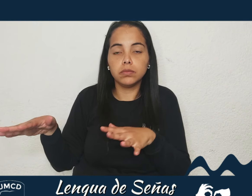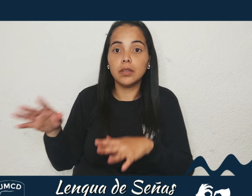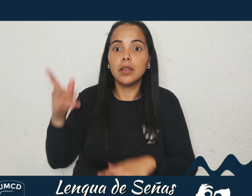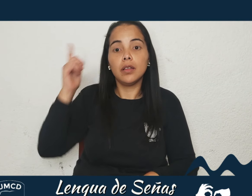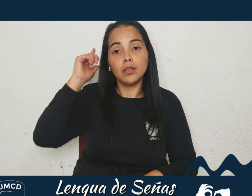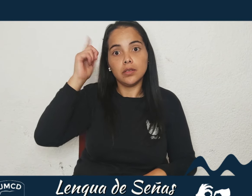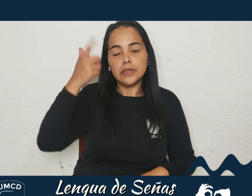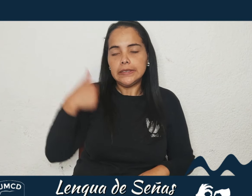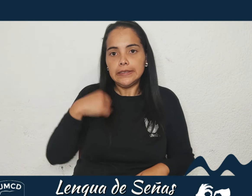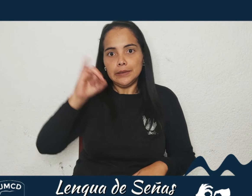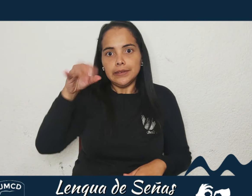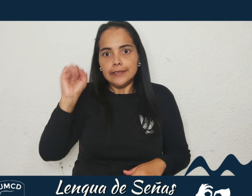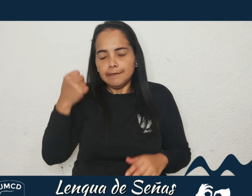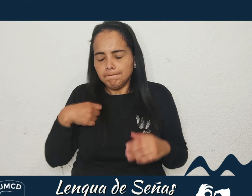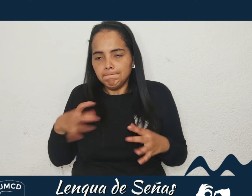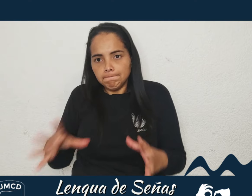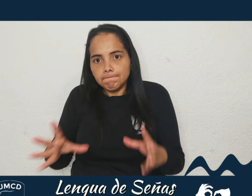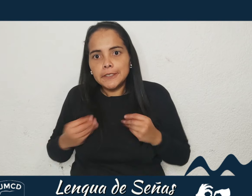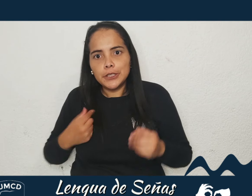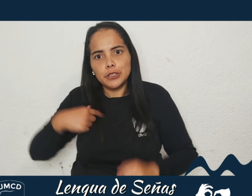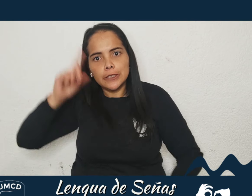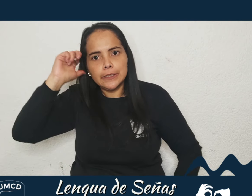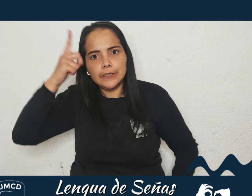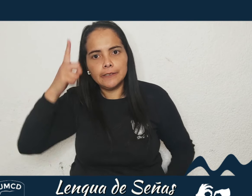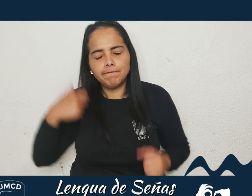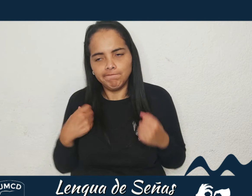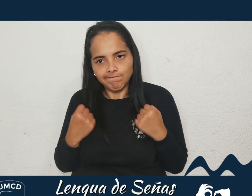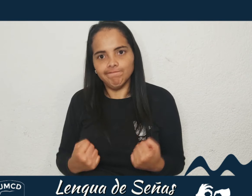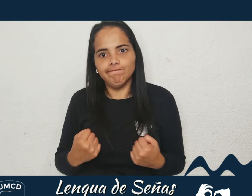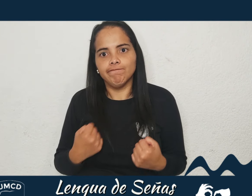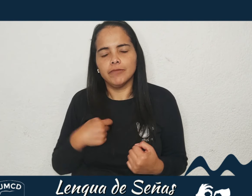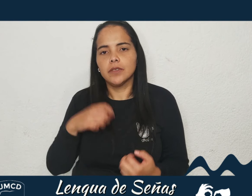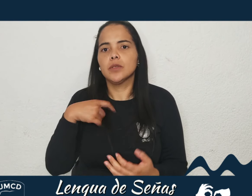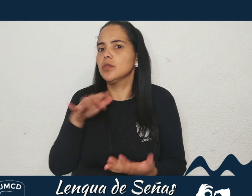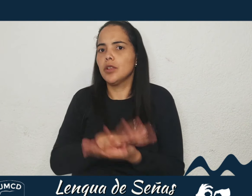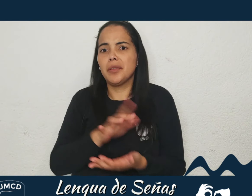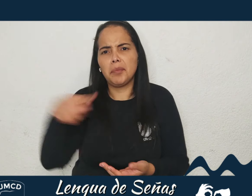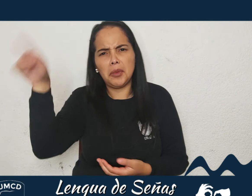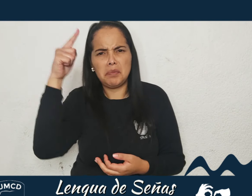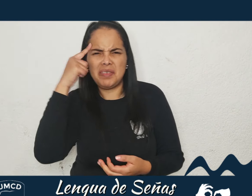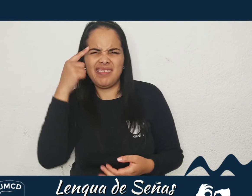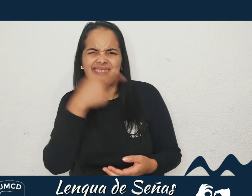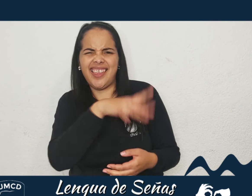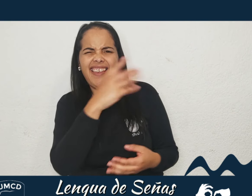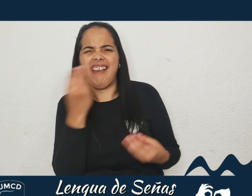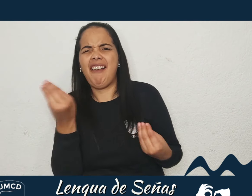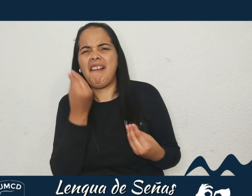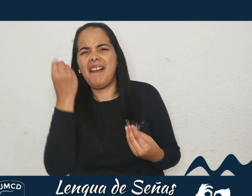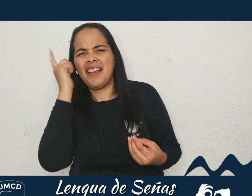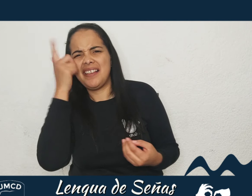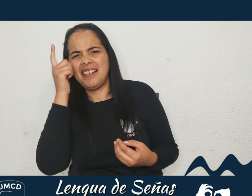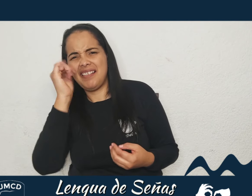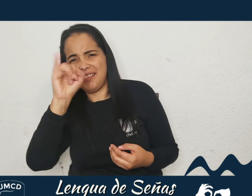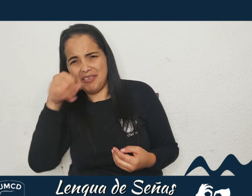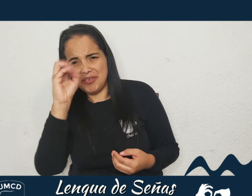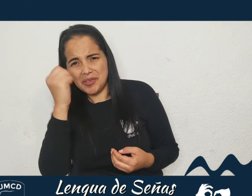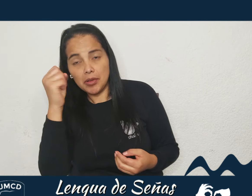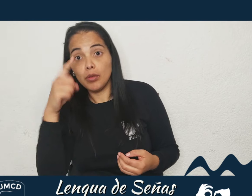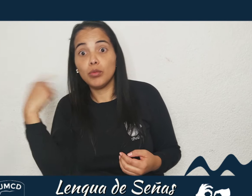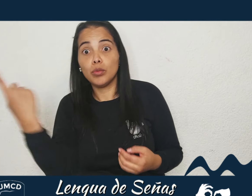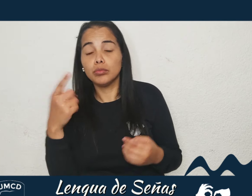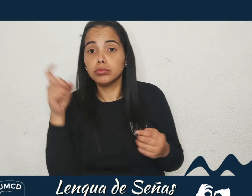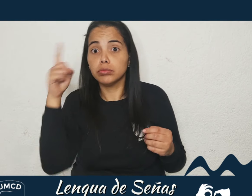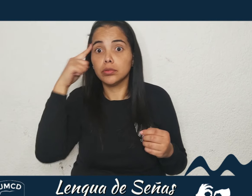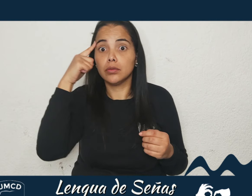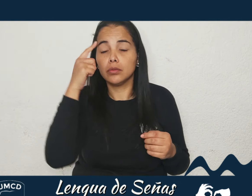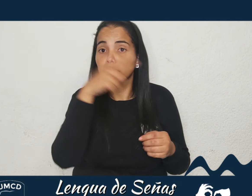para Josué. Para Josué poder afianzar y afirmar frente al pueblo el liderazgo era